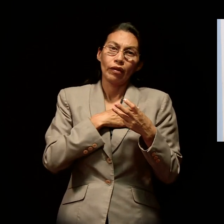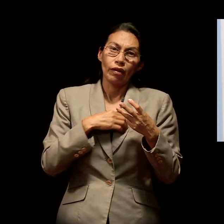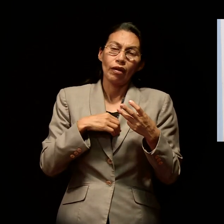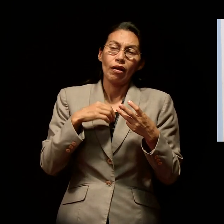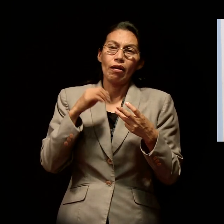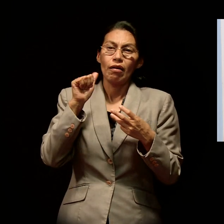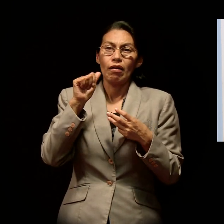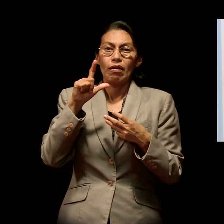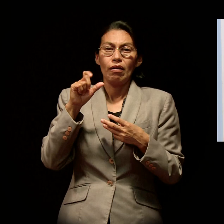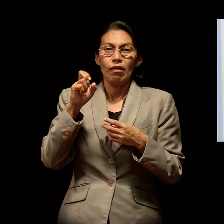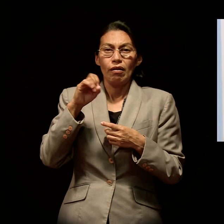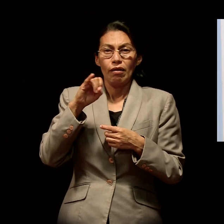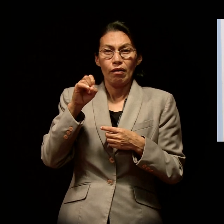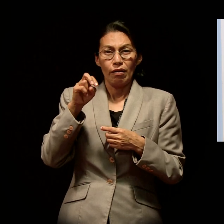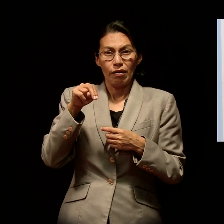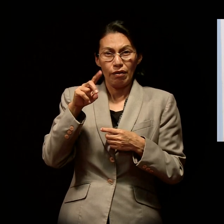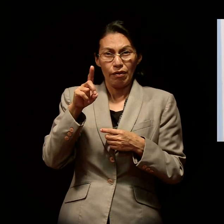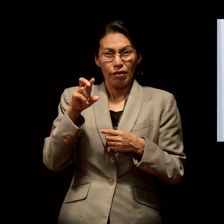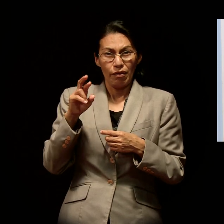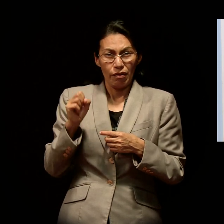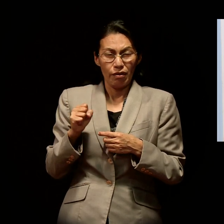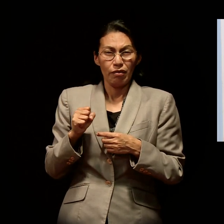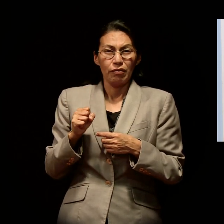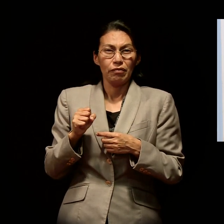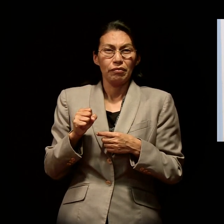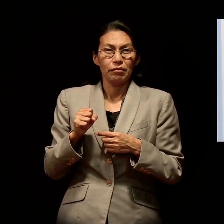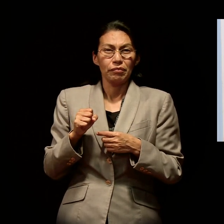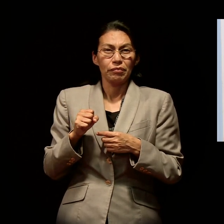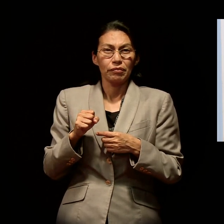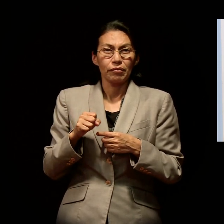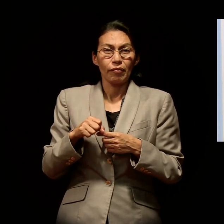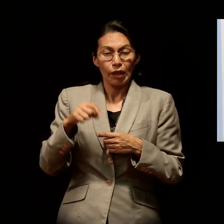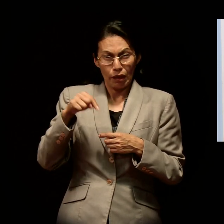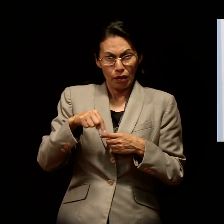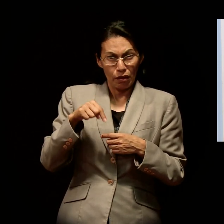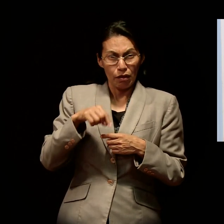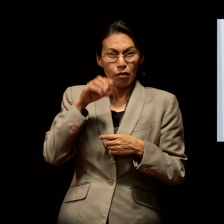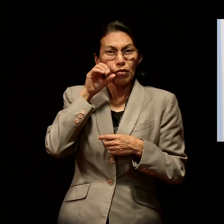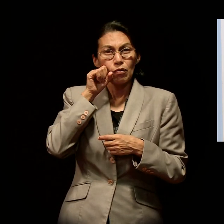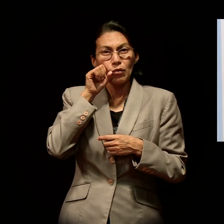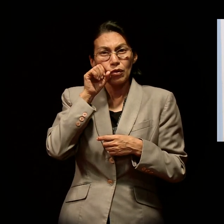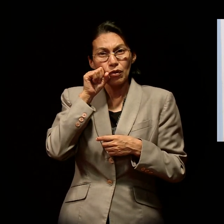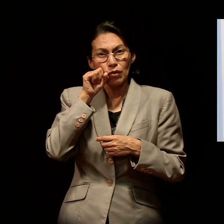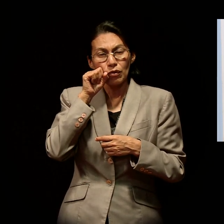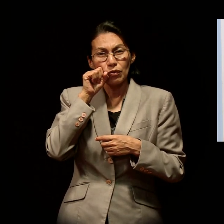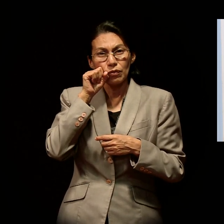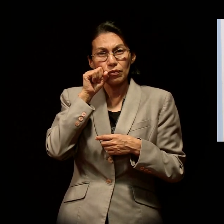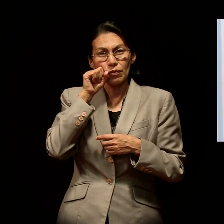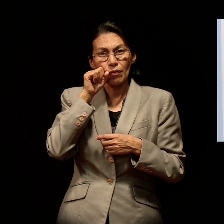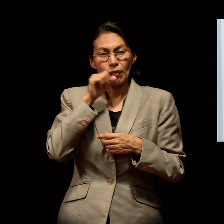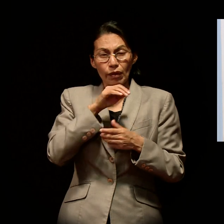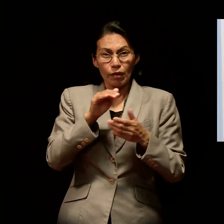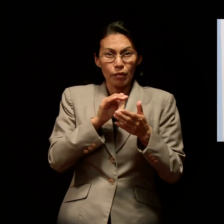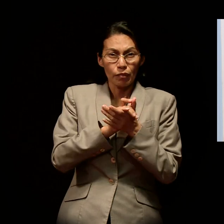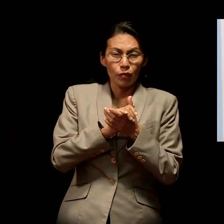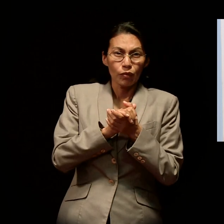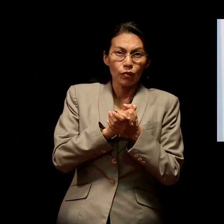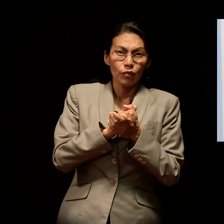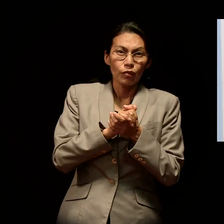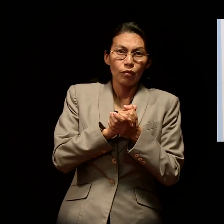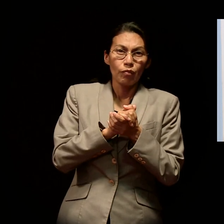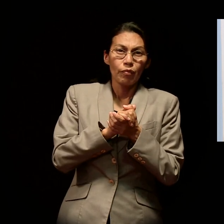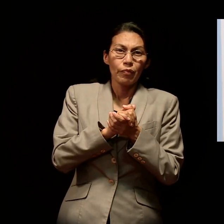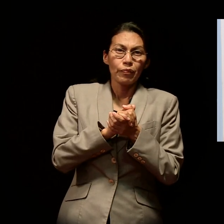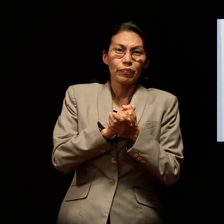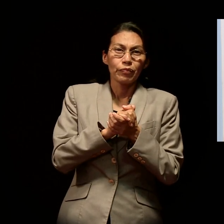Alejandra en Baja California mis hijas aquí en Montemorelos que